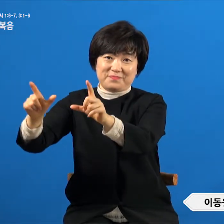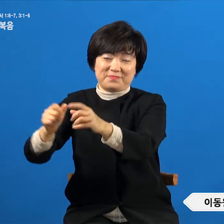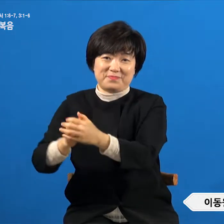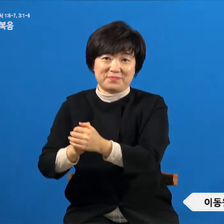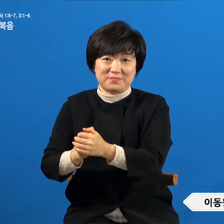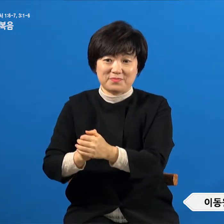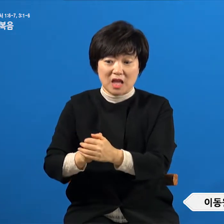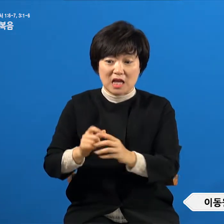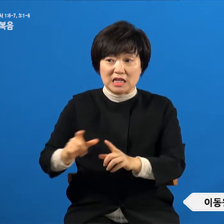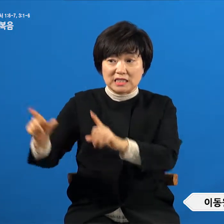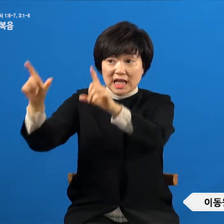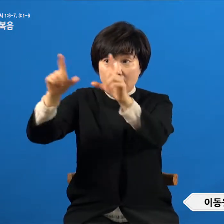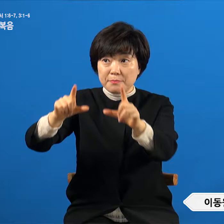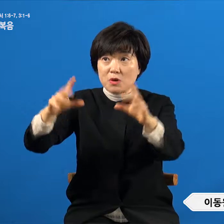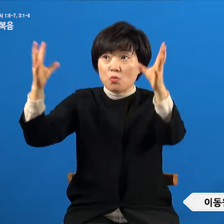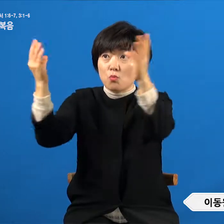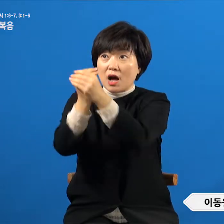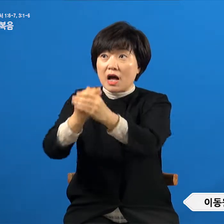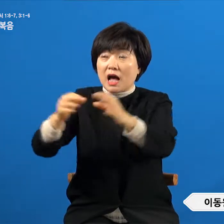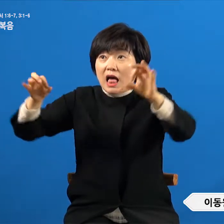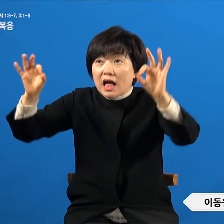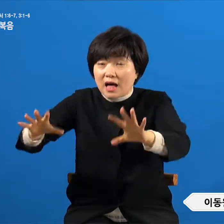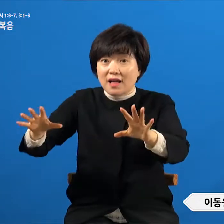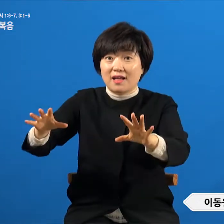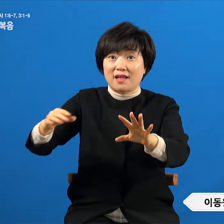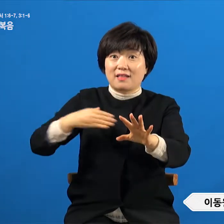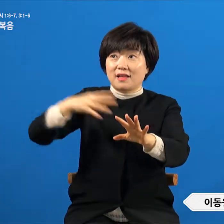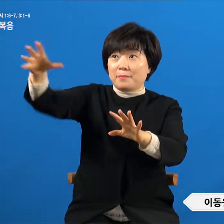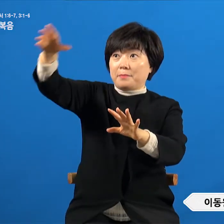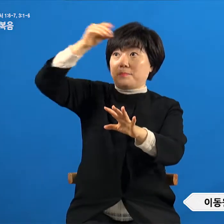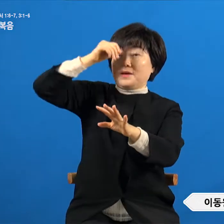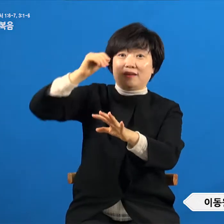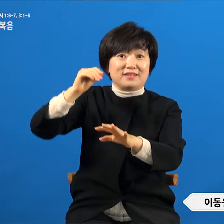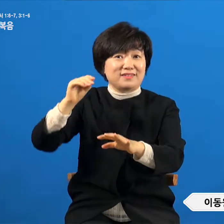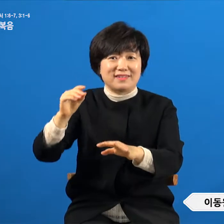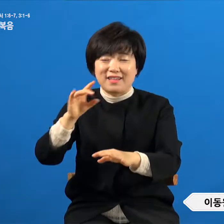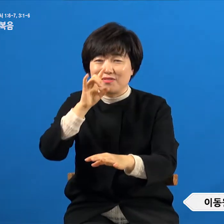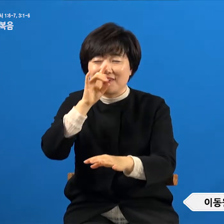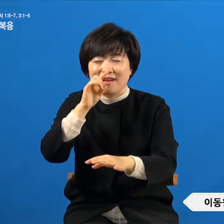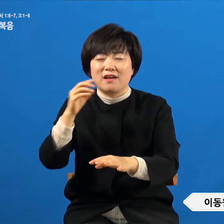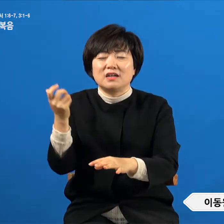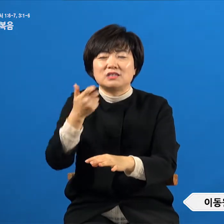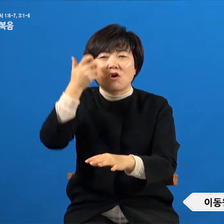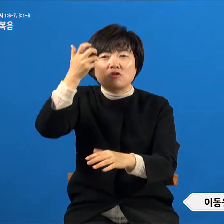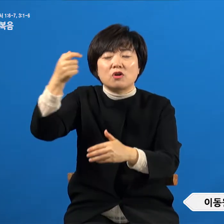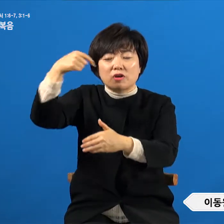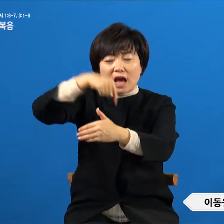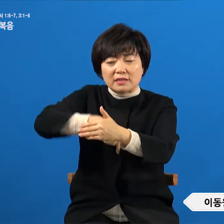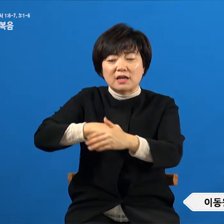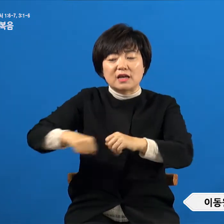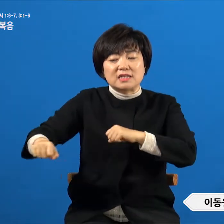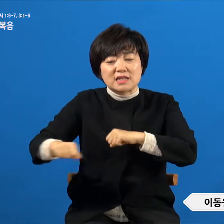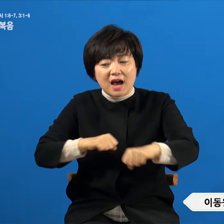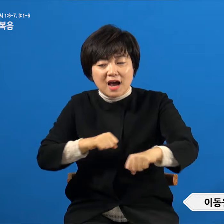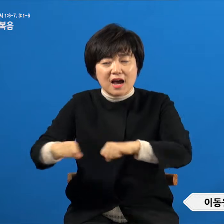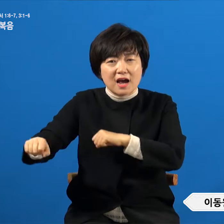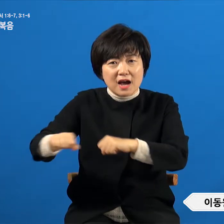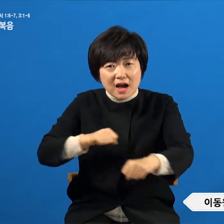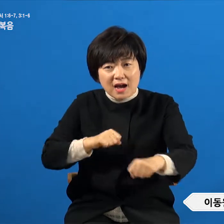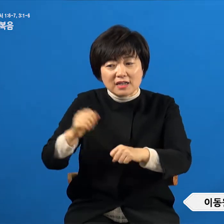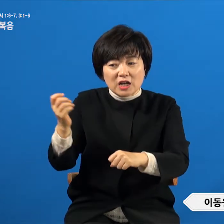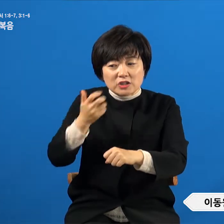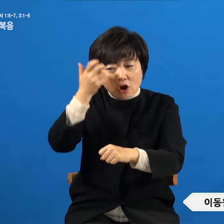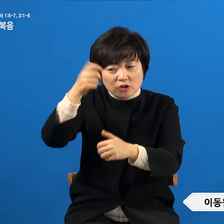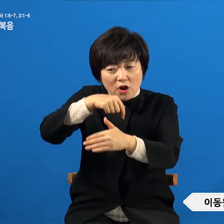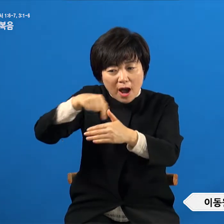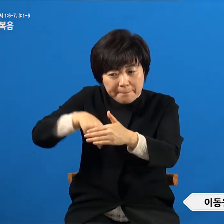삶이 한순간에 이루어지진 않아요. 성령은 내 안에 오셨어요. 성령은 내 안에 일하고 계세요. 네. 하지만 그